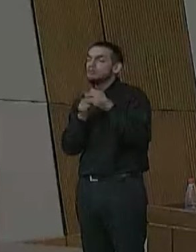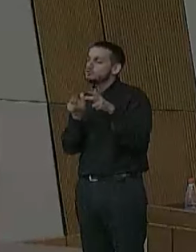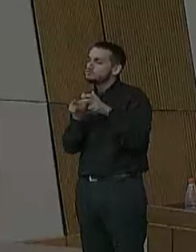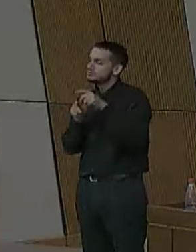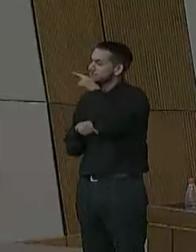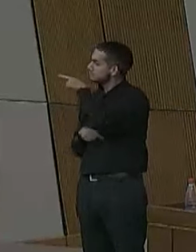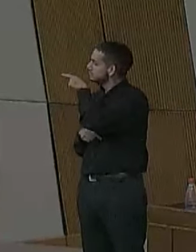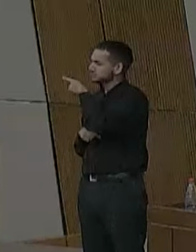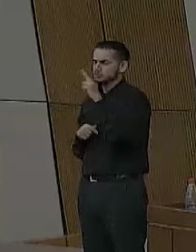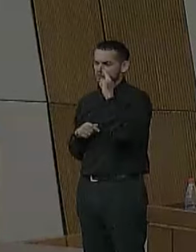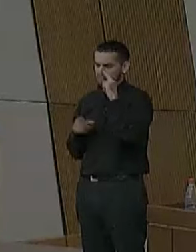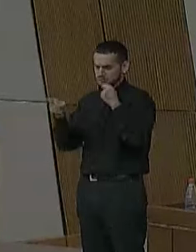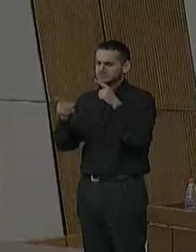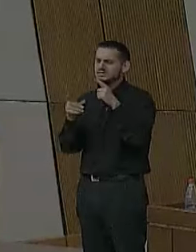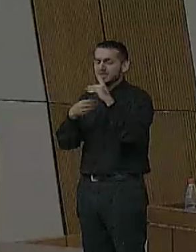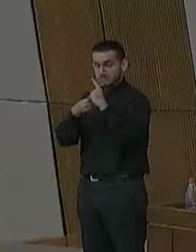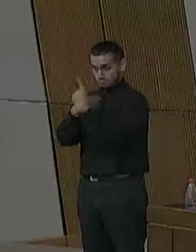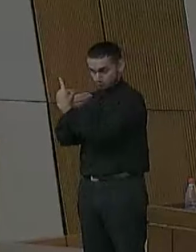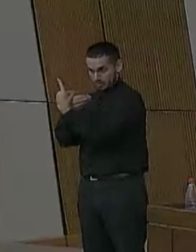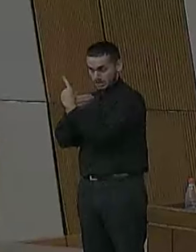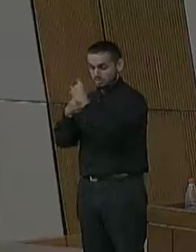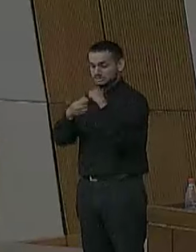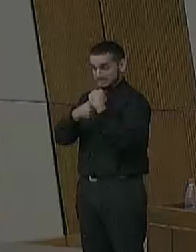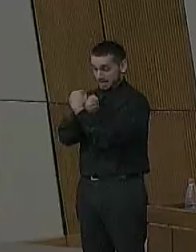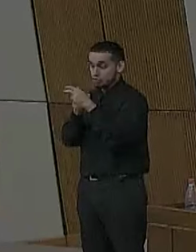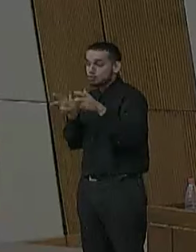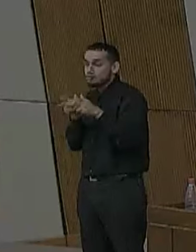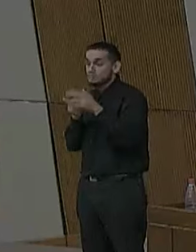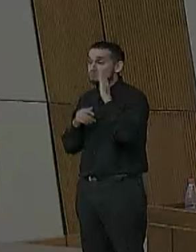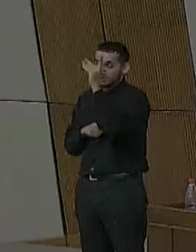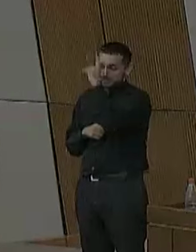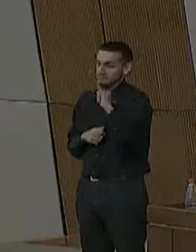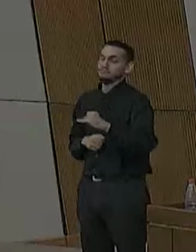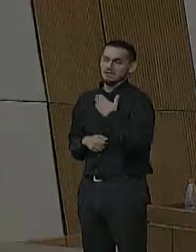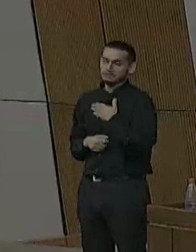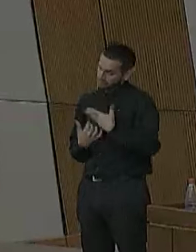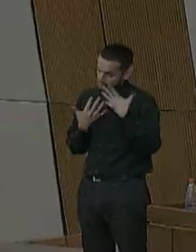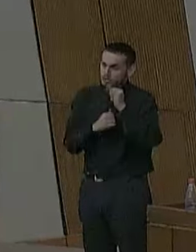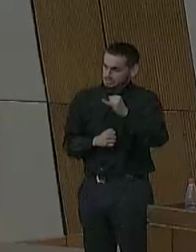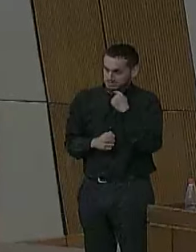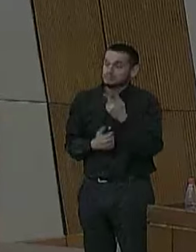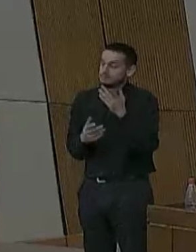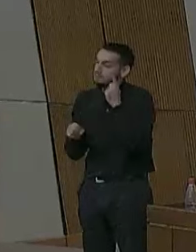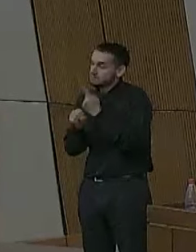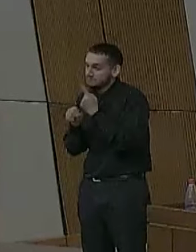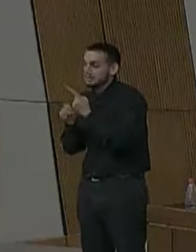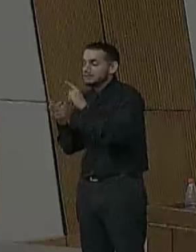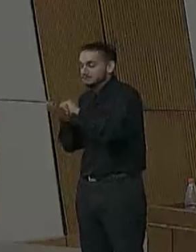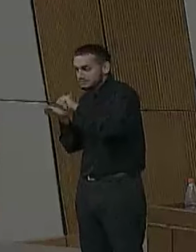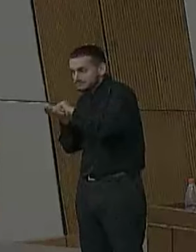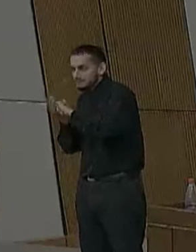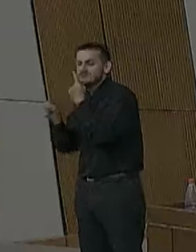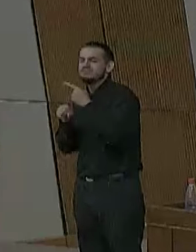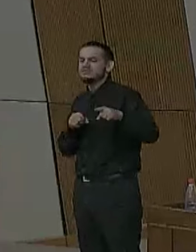tanto de ambas cámaras, ya solicitar su tratamiento. Sabemos que primero tiene que pasar por la revisión de